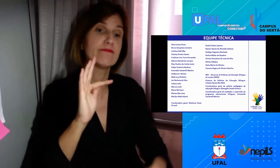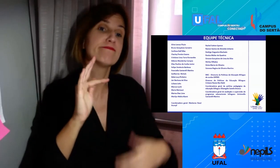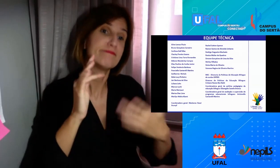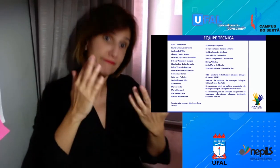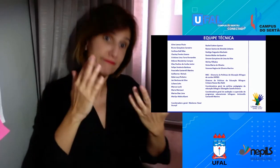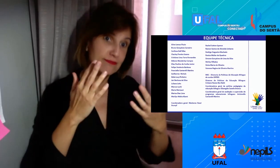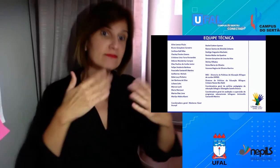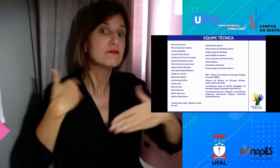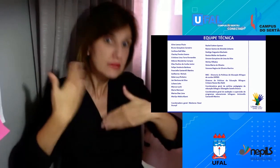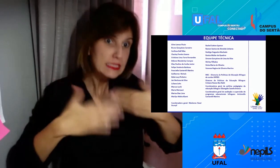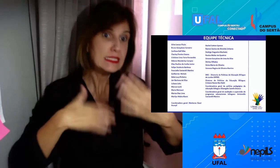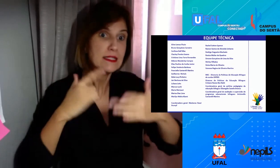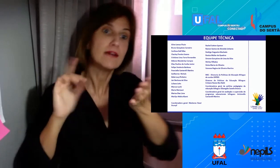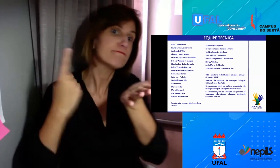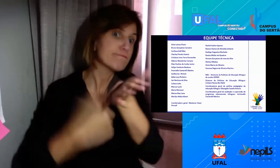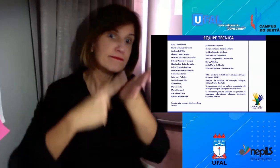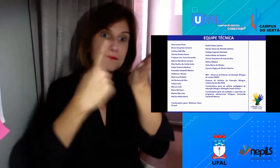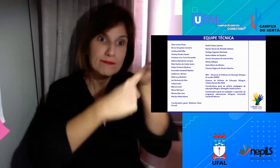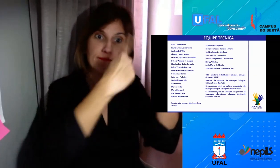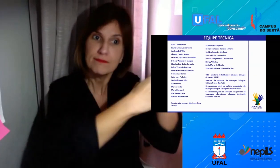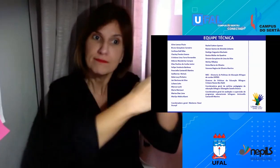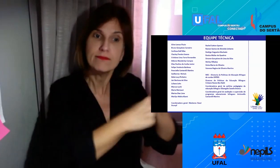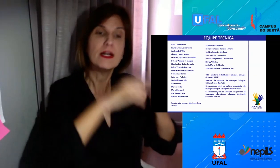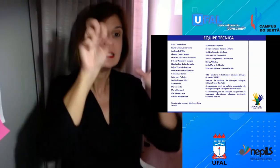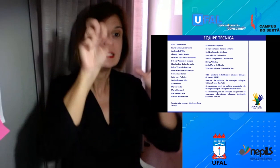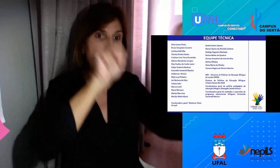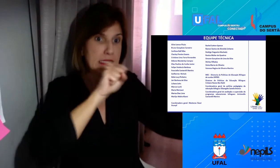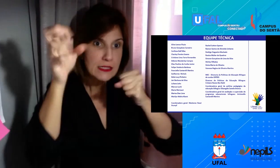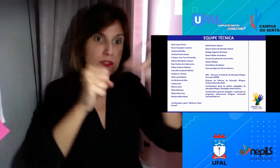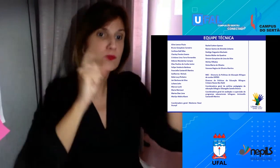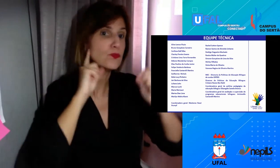Pois bem, demos início então ao trabalho no mês de fevereiro,